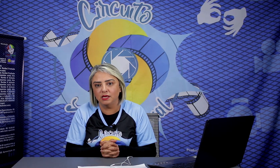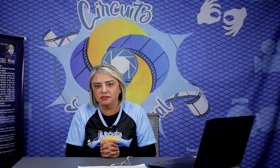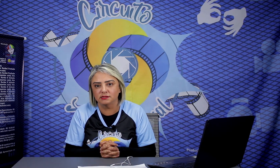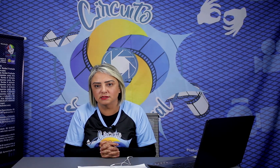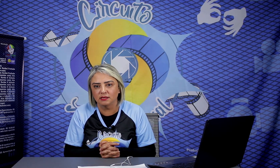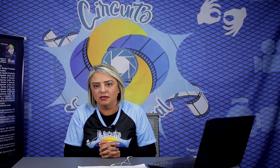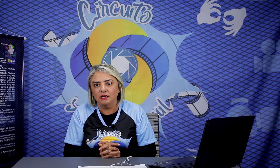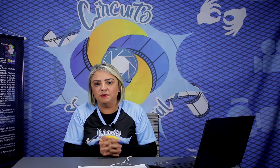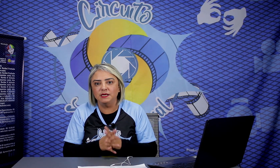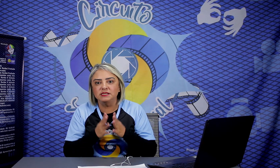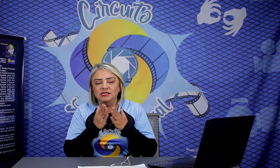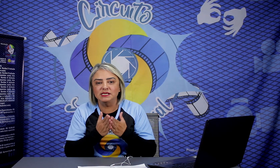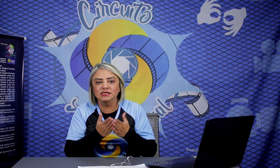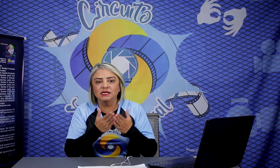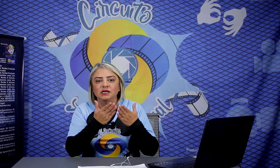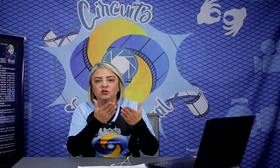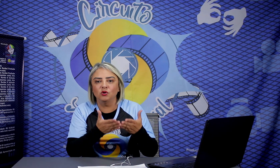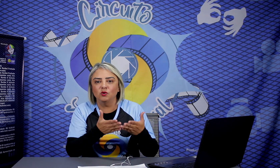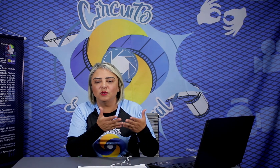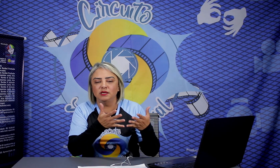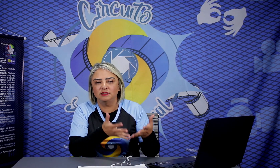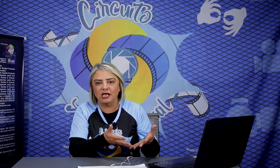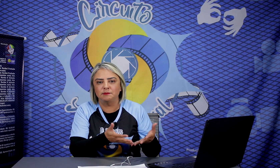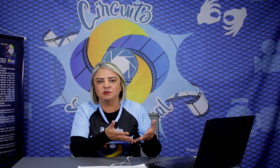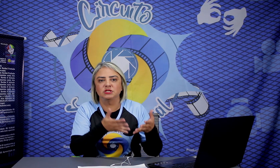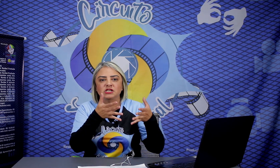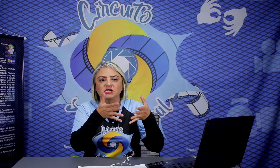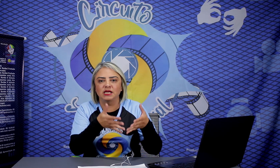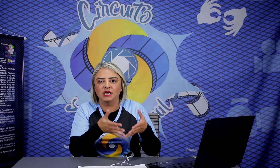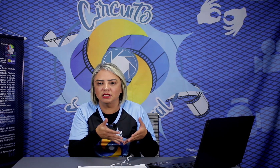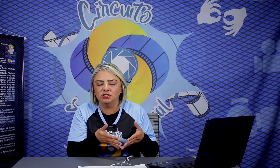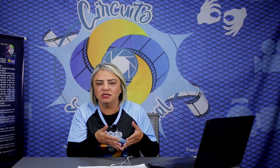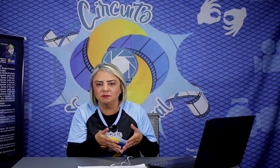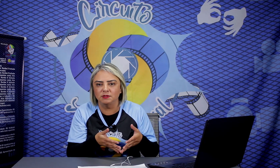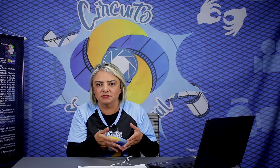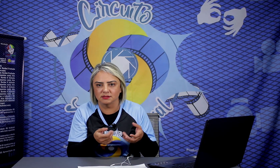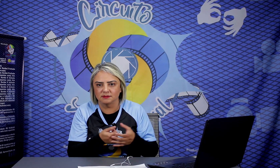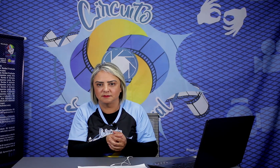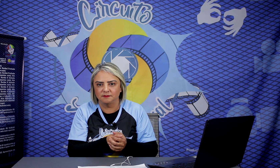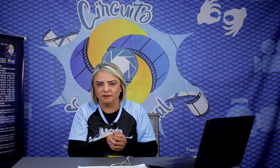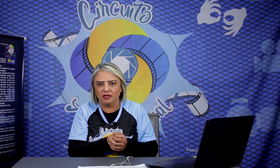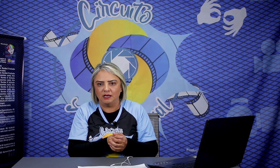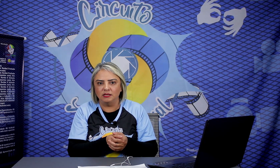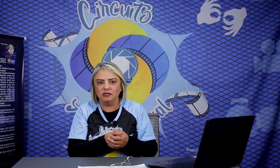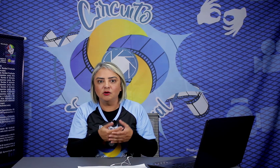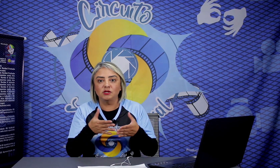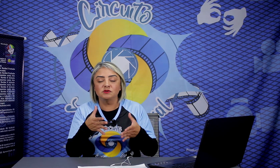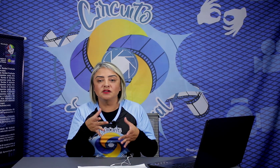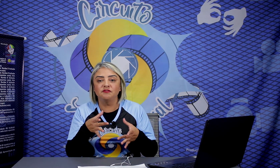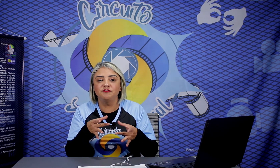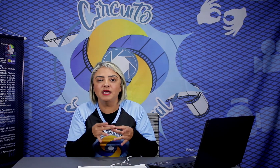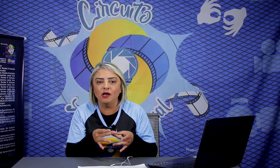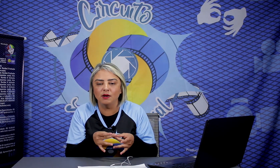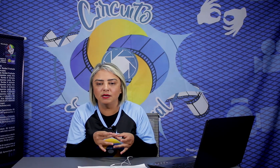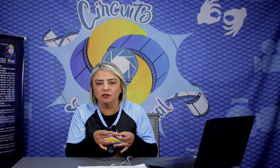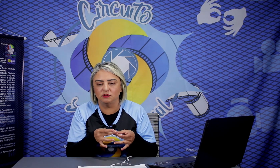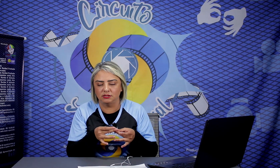português. Precisa do intérprete, da janela de Libras. Então, eu tenho que ser fiel àquilo que